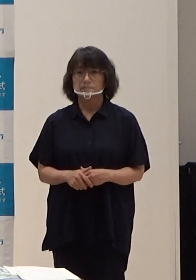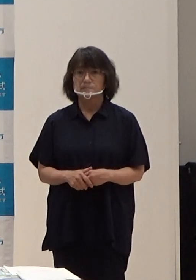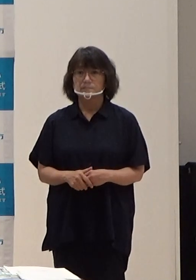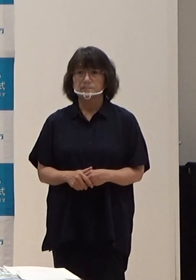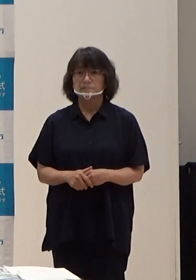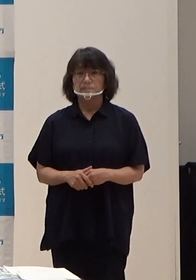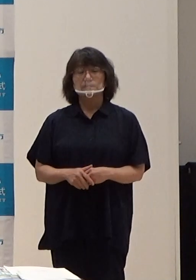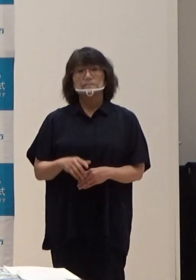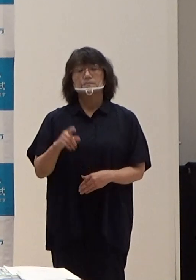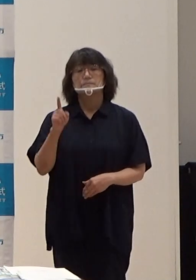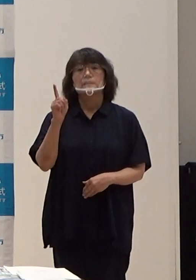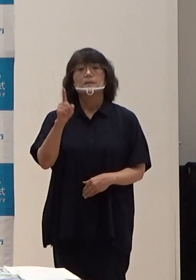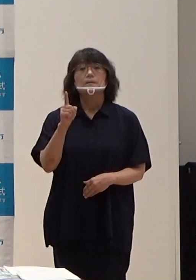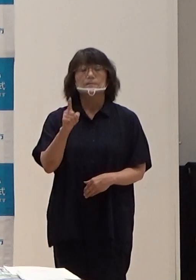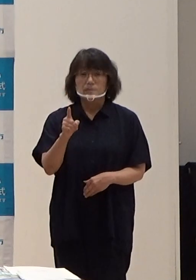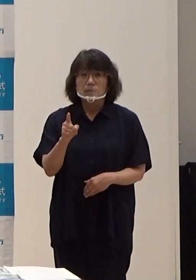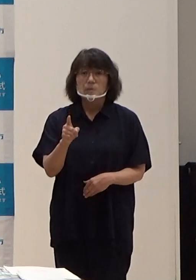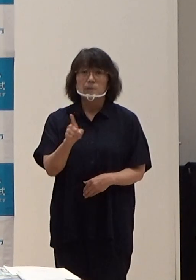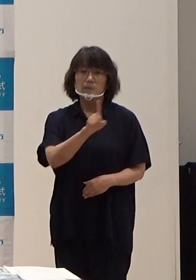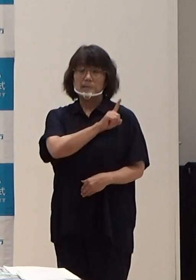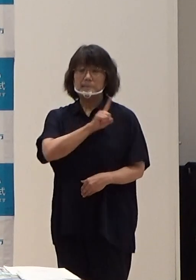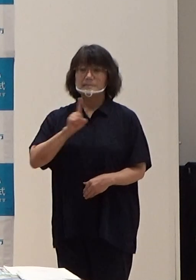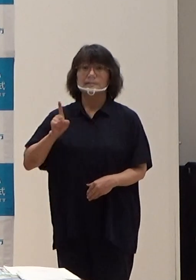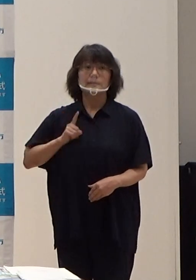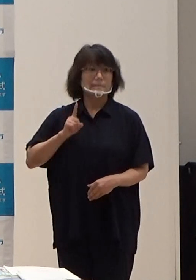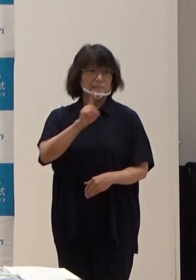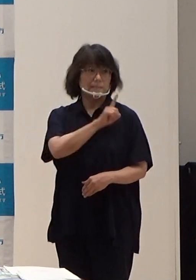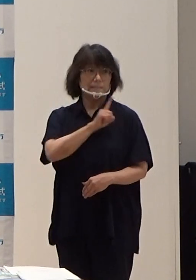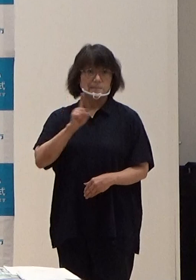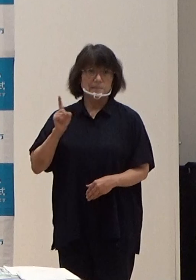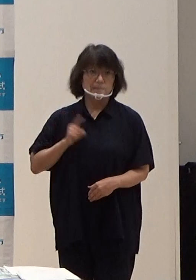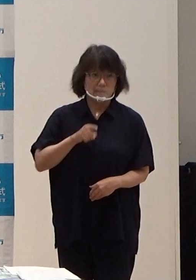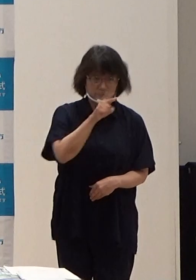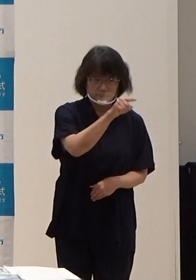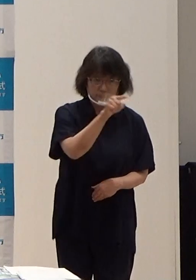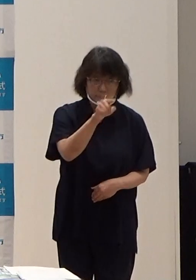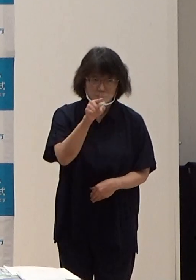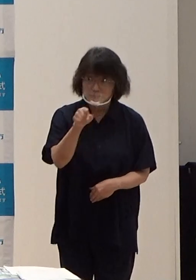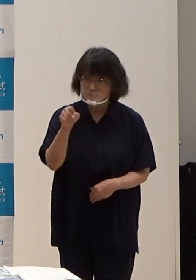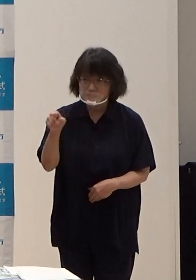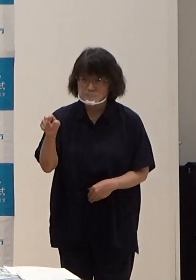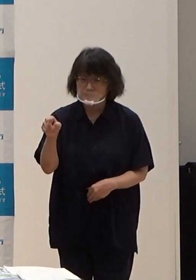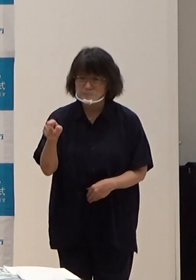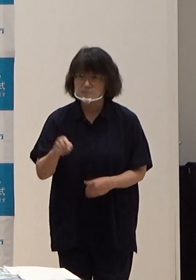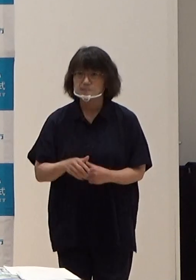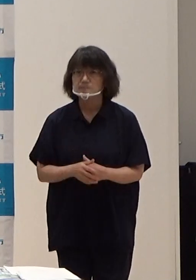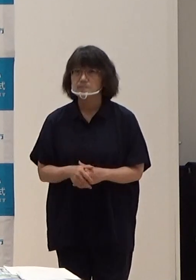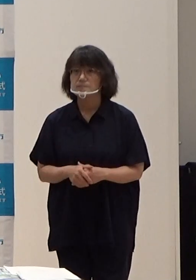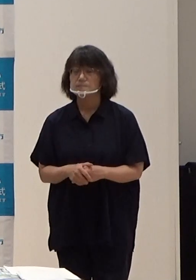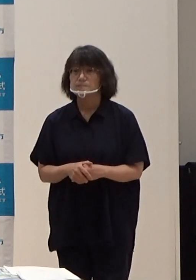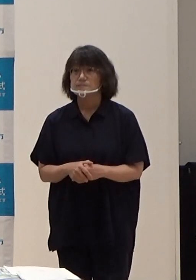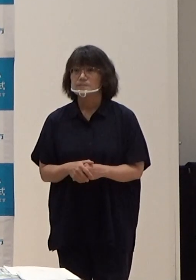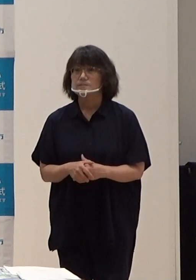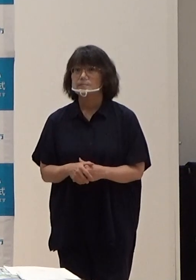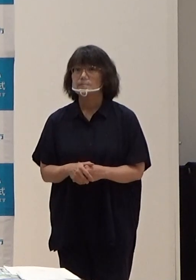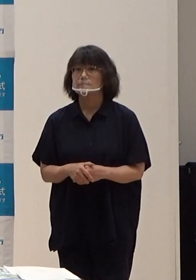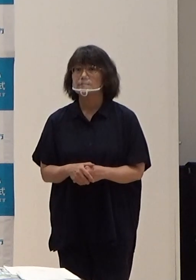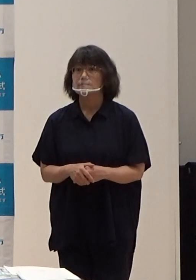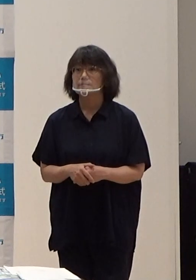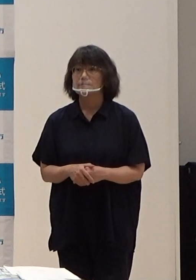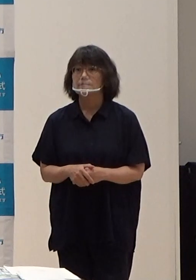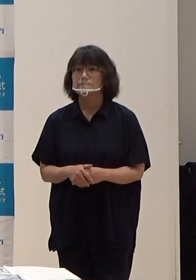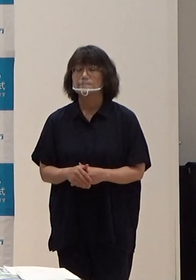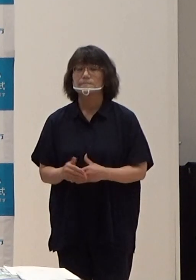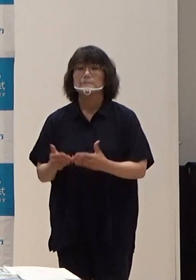別にですね、日別にずっと追ったものが 2-4 のページでございまして、そして、学校